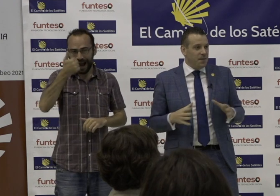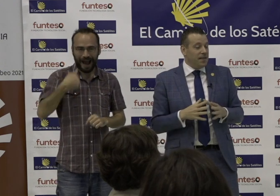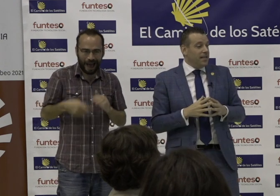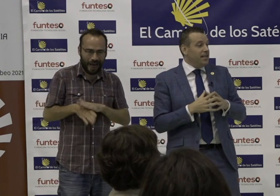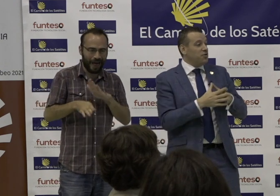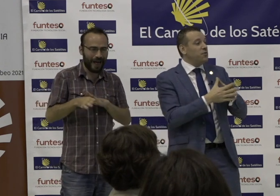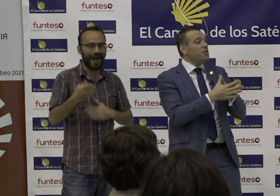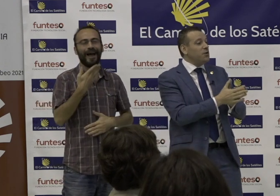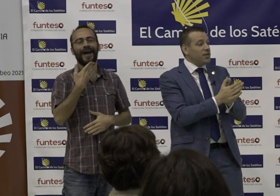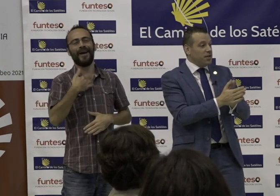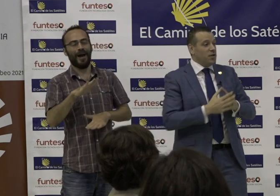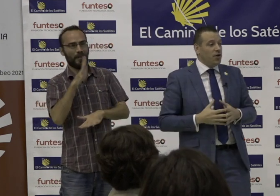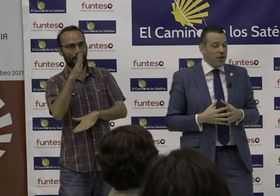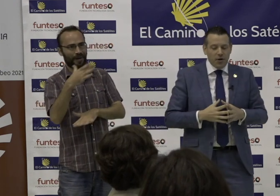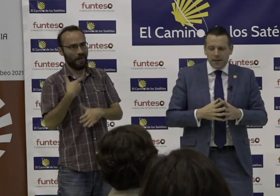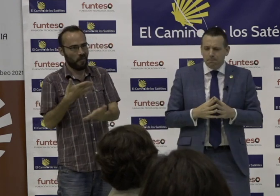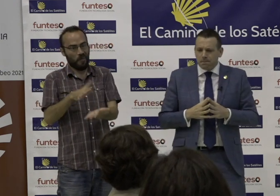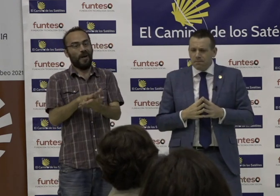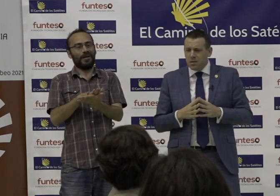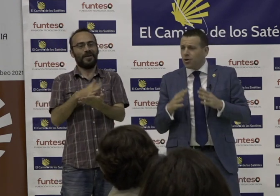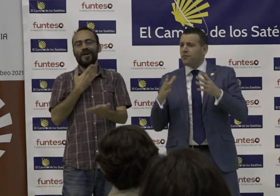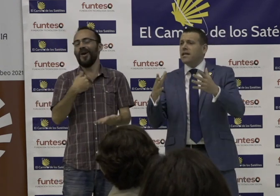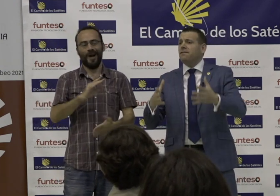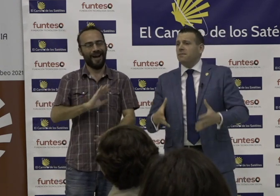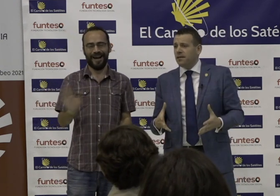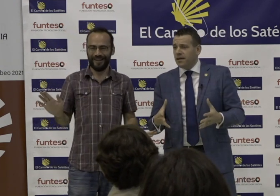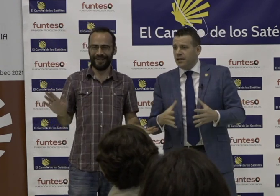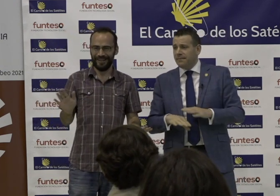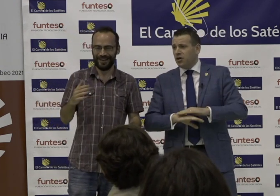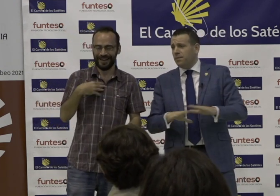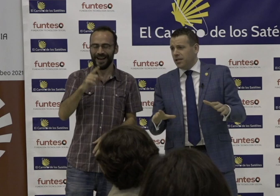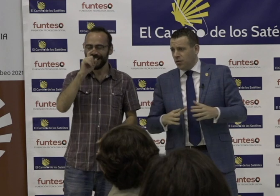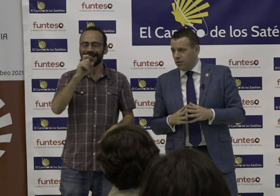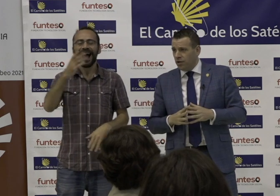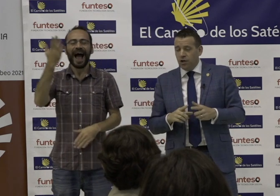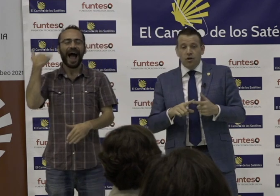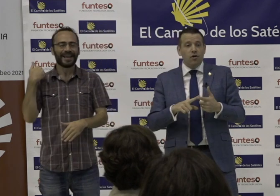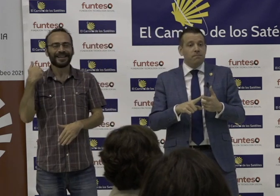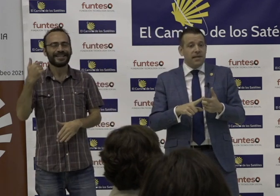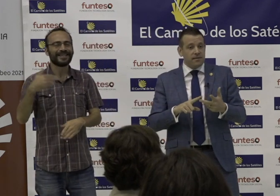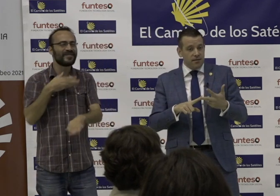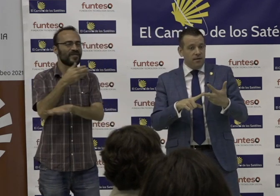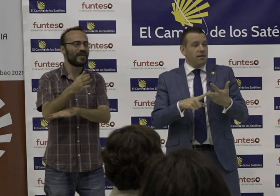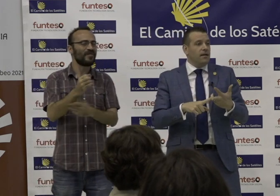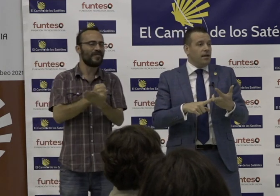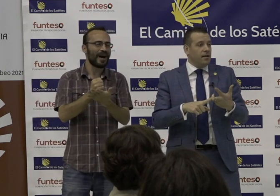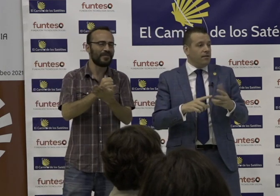Santiago. Y eso fue muy bonito ayer cuando lo recordé, porque fui a la farmacia y me compré de todo. Con